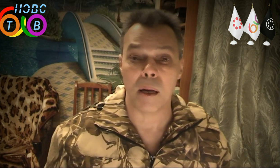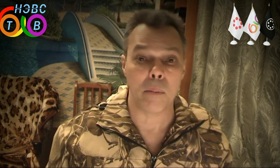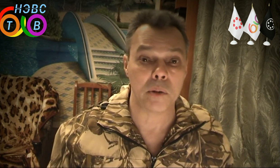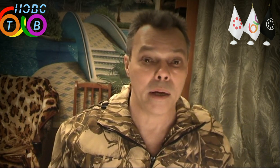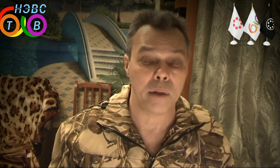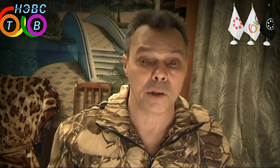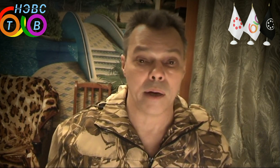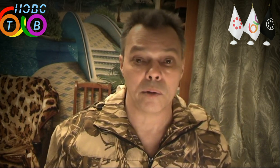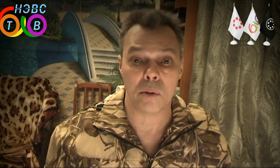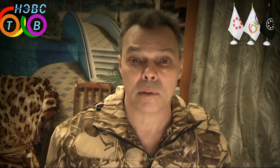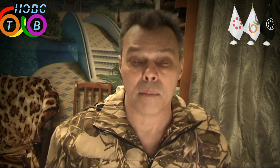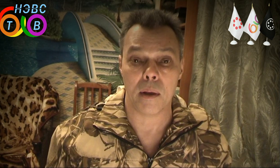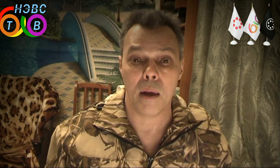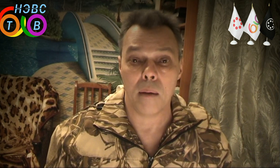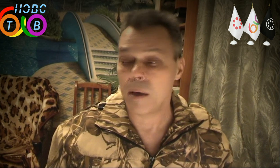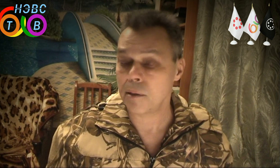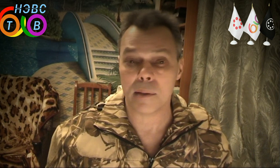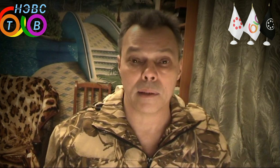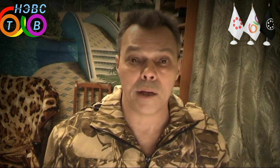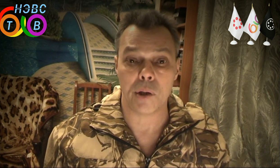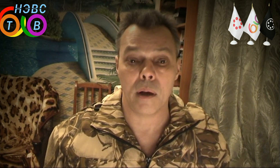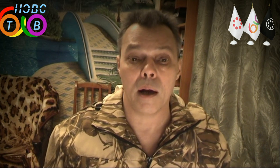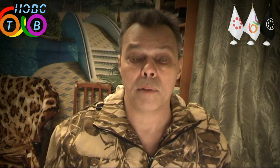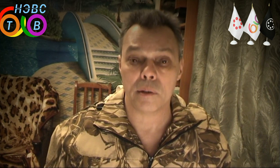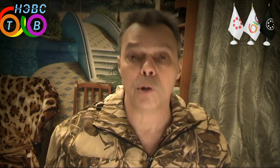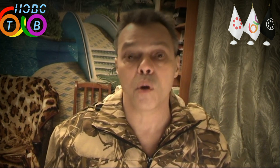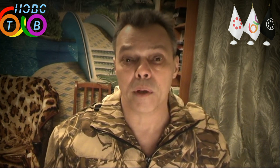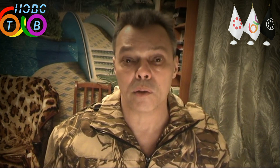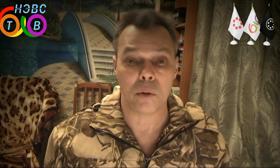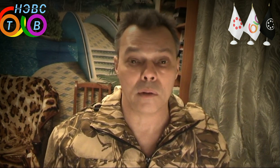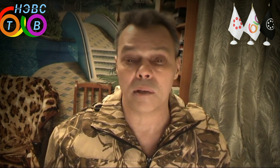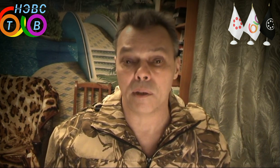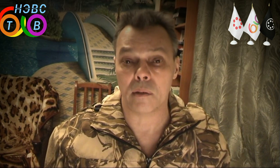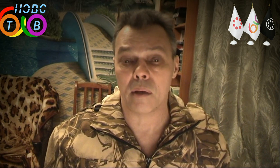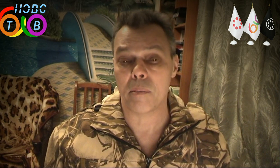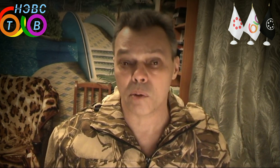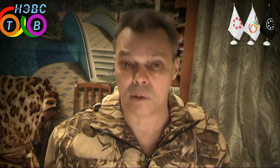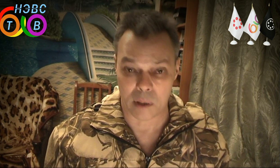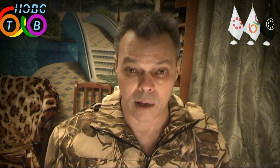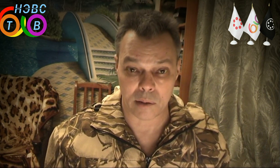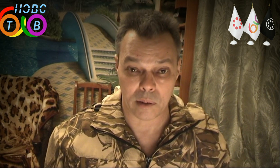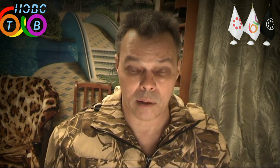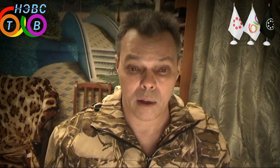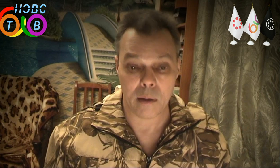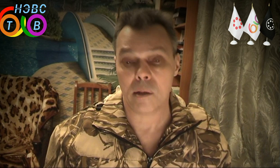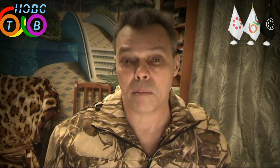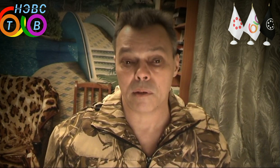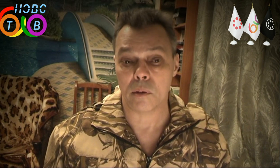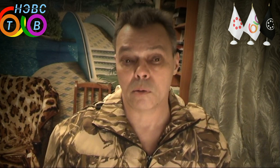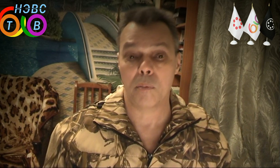проблема, пускай они решают ее сами. Моя сейчас задача объяснить, что происходит, и ответить на вопрос Радси. Я же объяснил, что